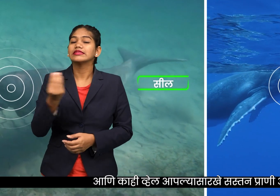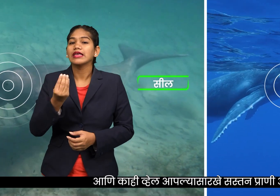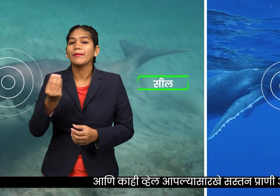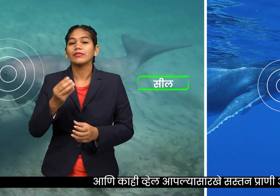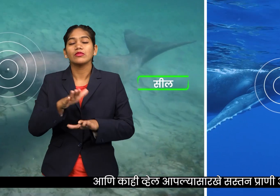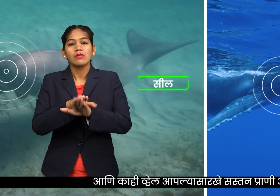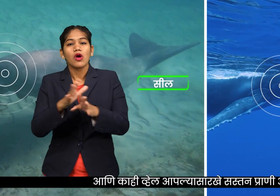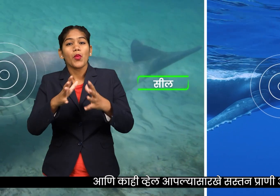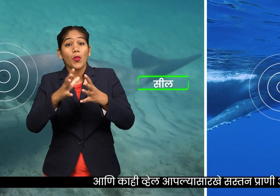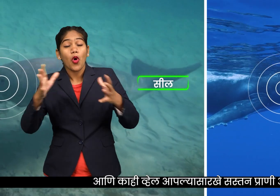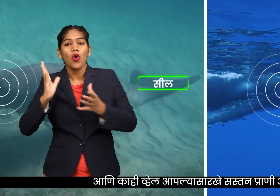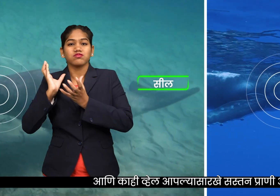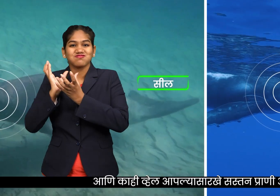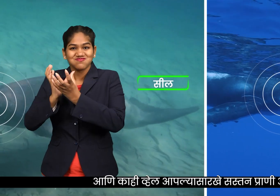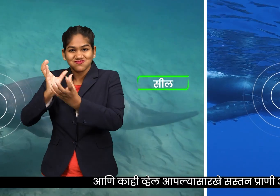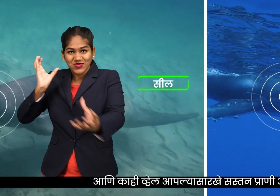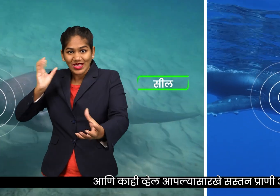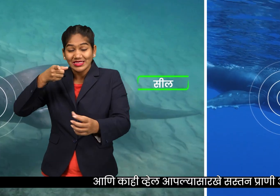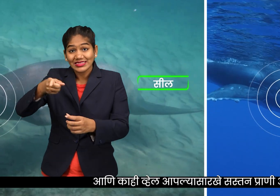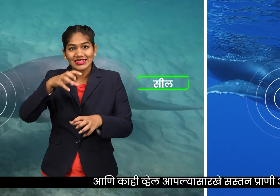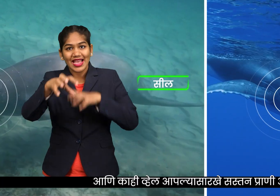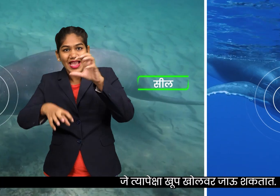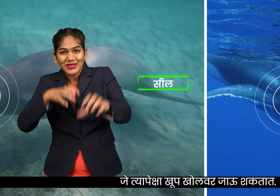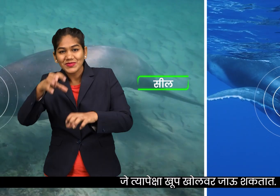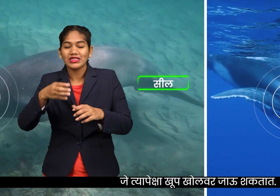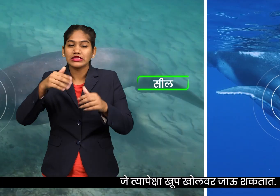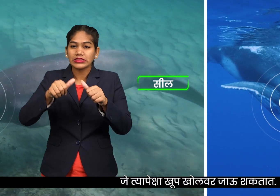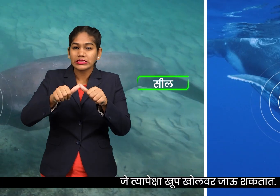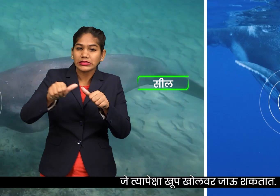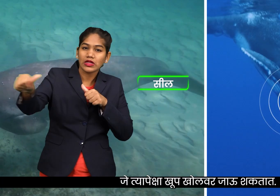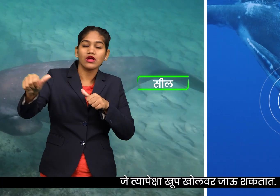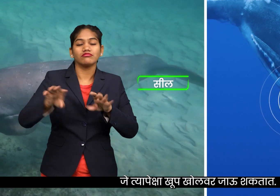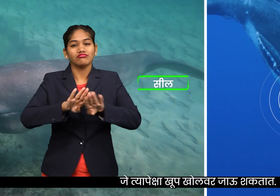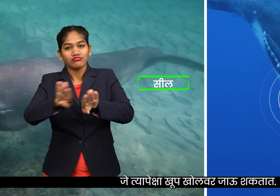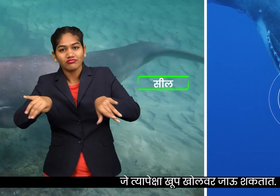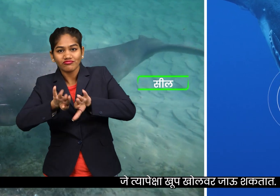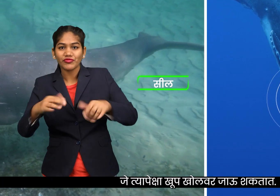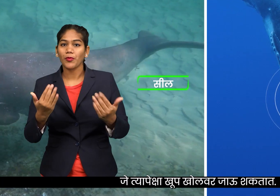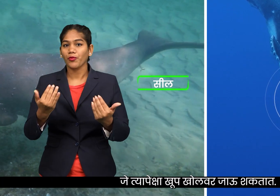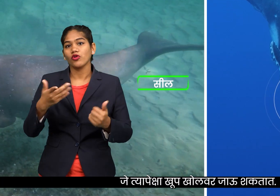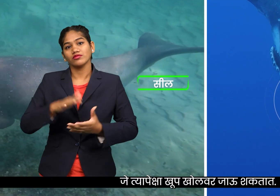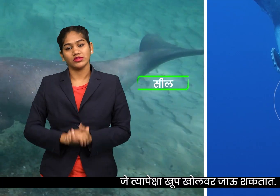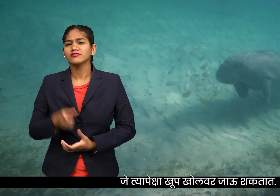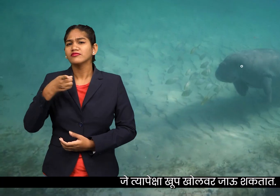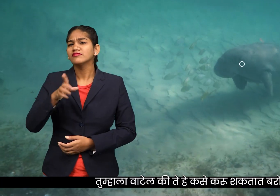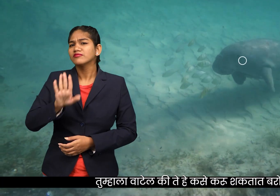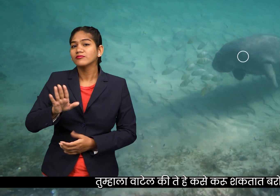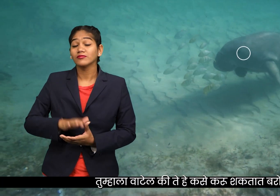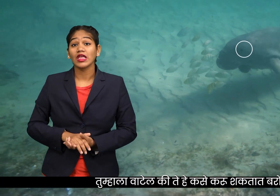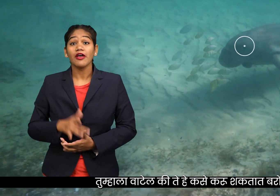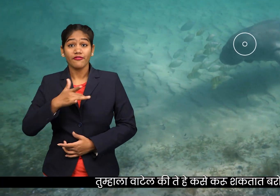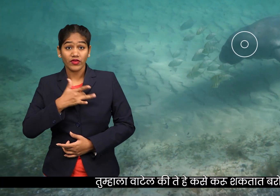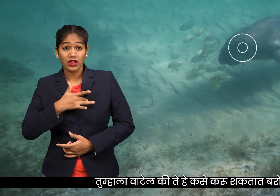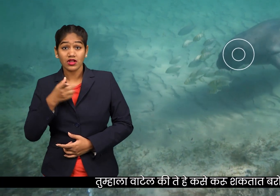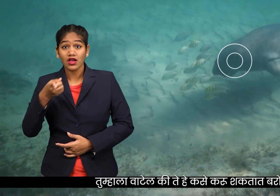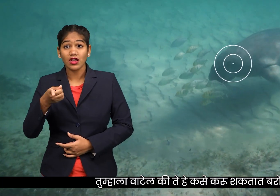व्हेल आपल्यासारखे सस्तन प्राणी आहेत जे त्यापेक्षा खूप खोलवर जाऊ शकतात.